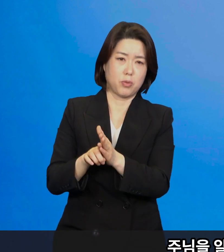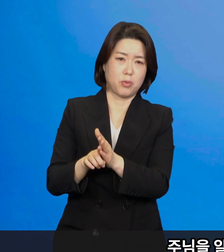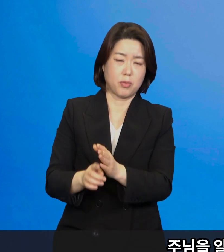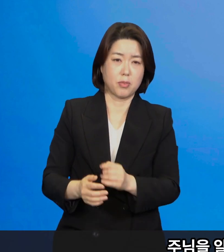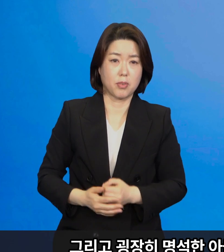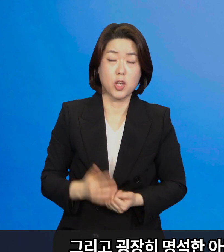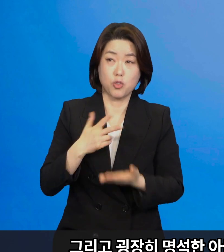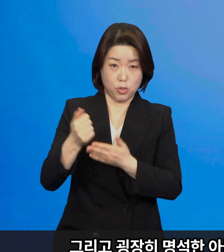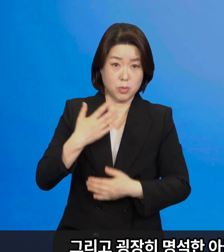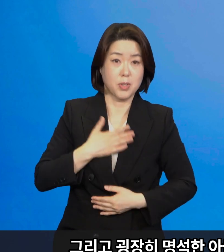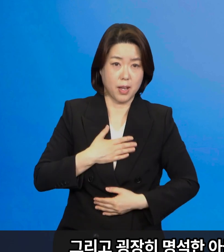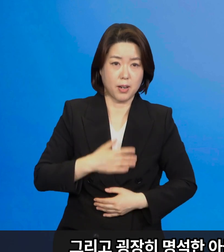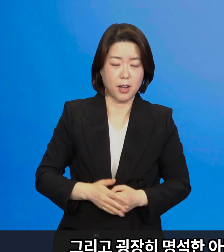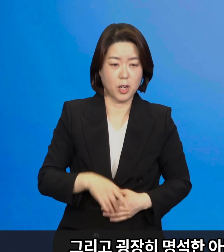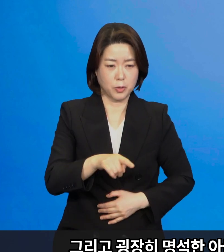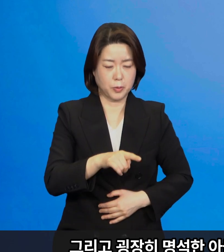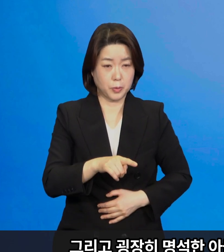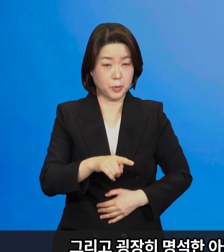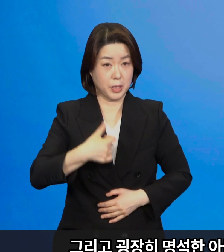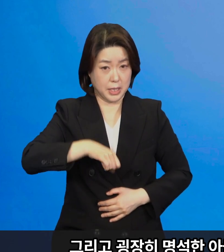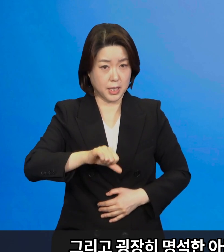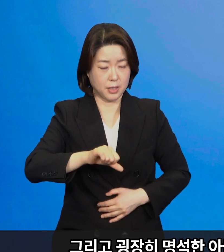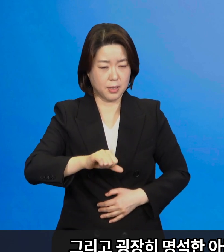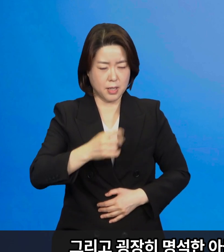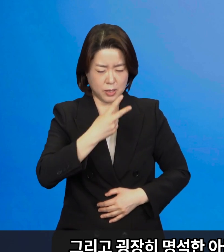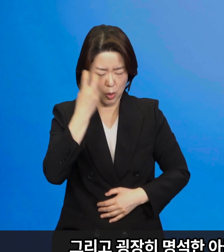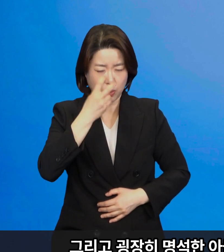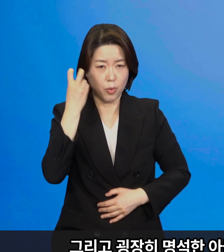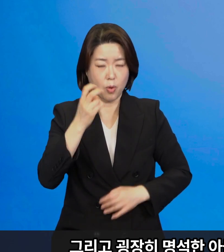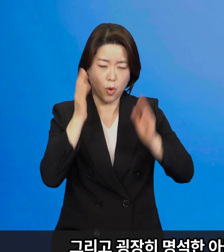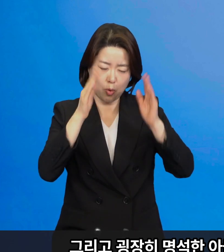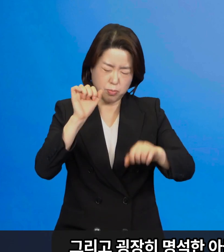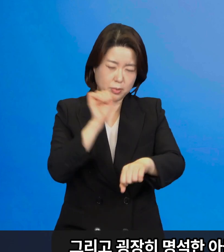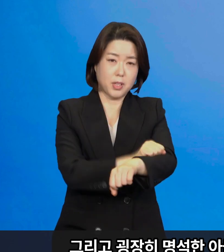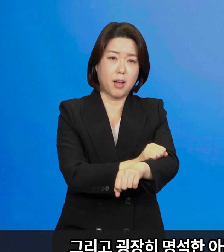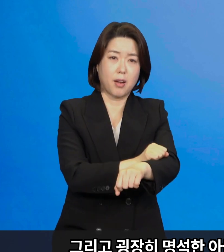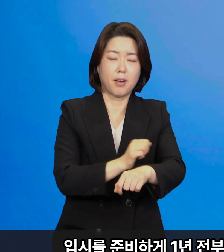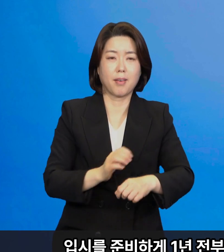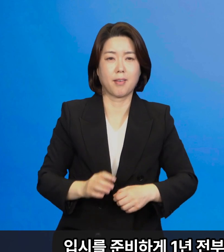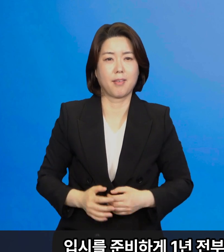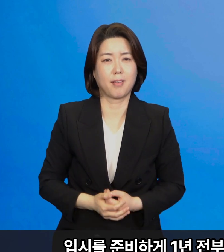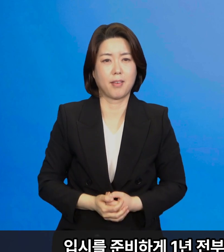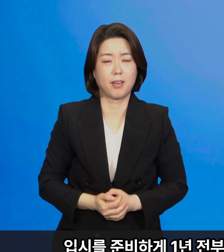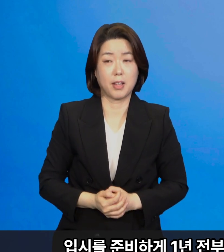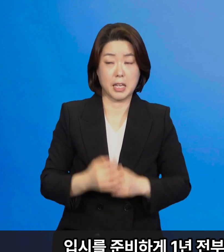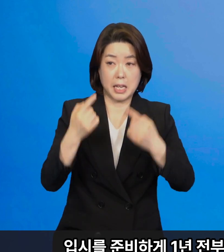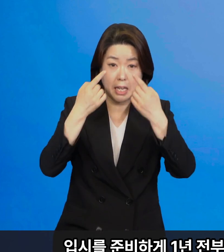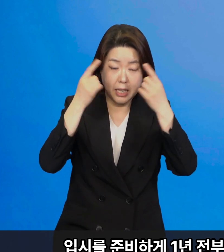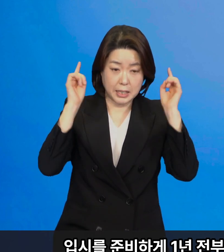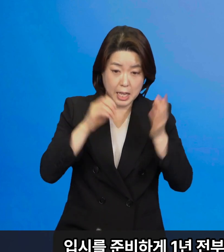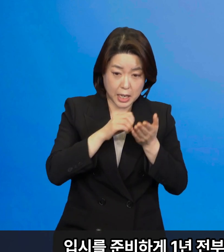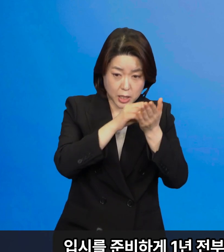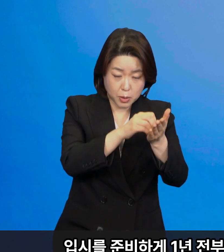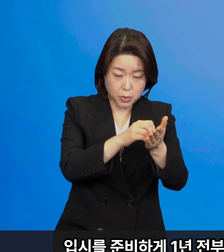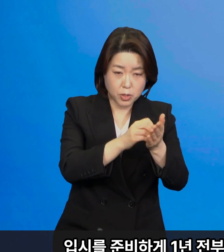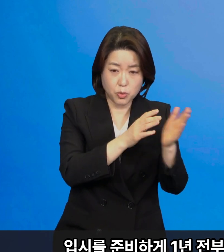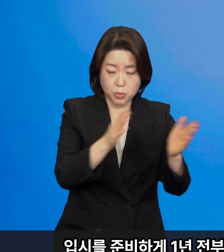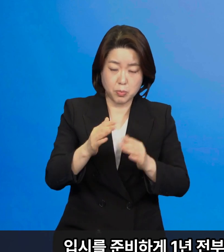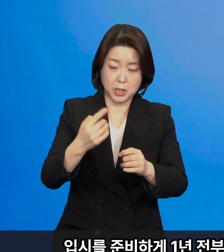됐습니다. 그리고 굉장히 명석한 아들이었어요. 공부를 잘했는데 입시를 준비하기 1년